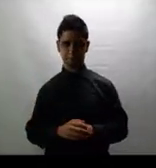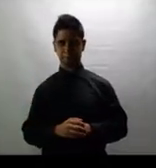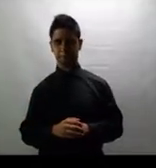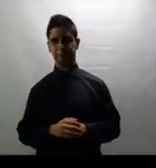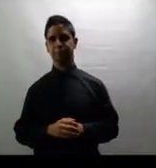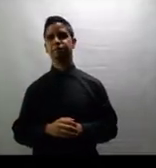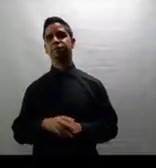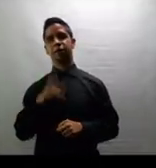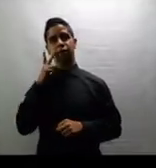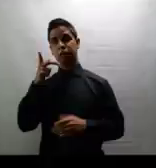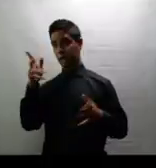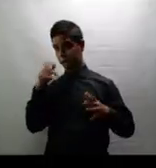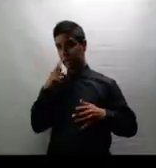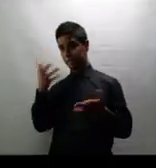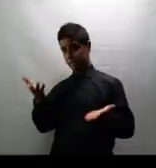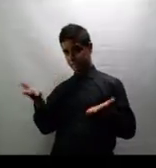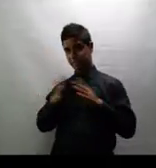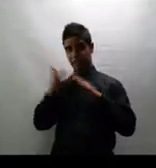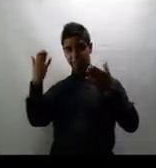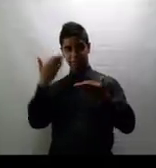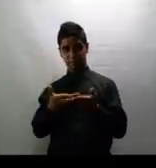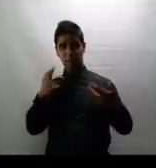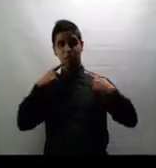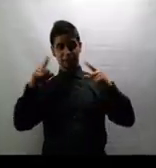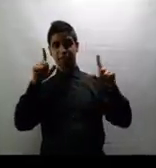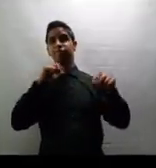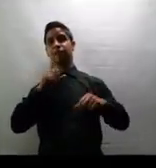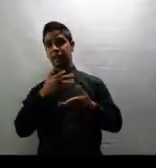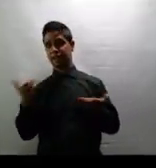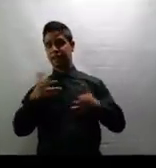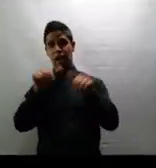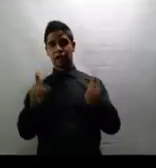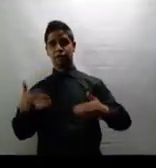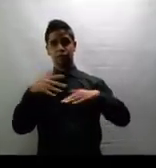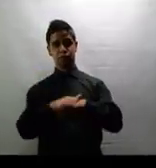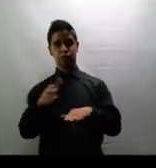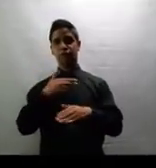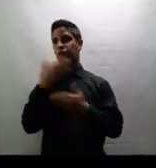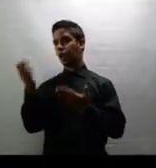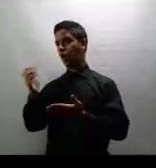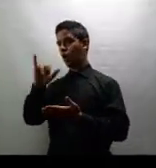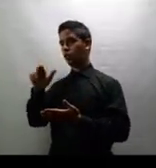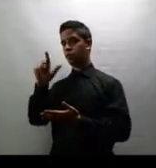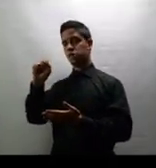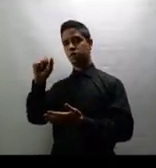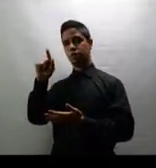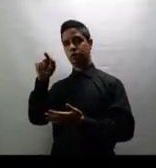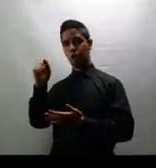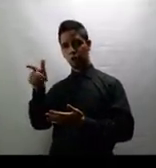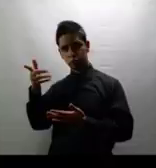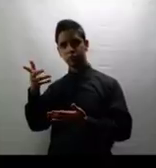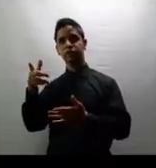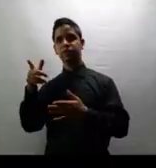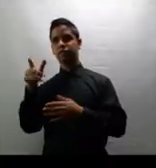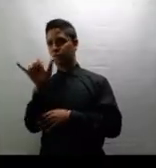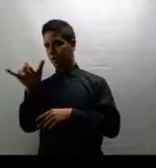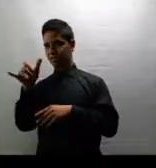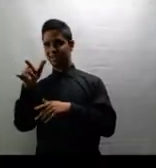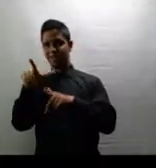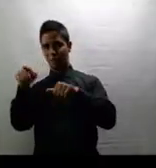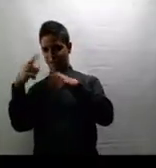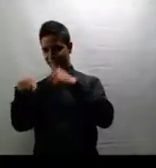así que aquí estamos ahora sí sí digamos en arte fusión joselo santiago haciendo lenguaje de